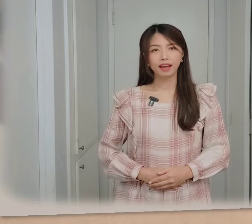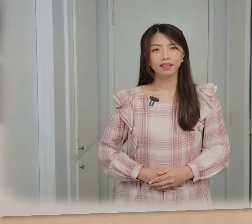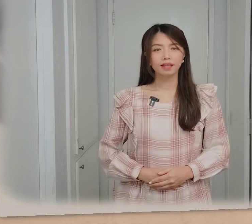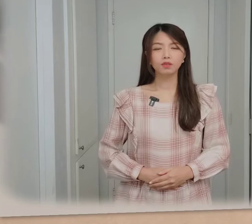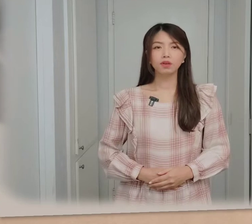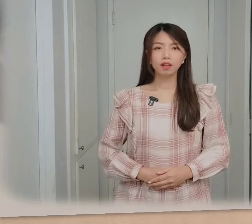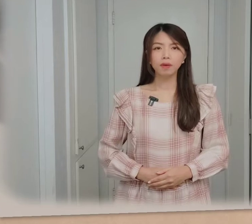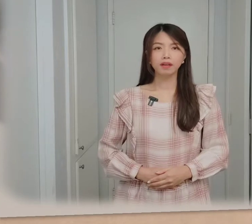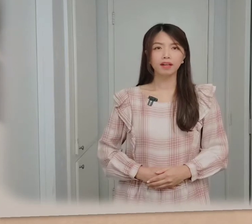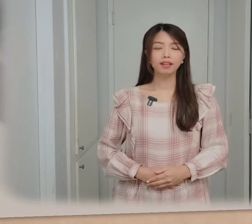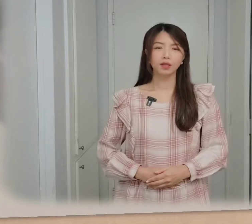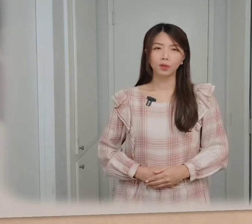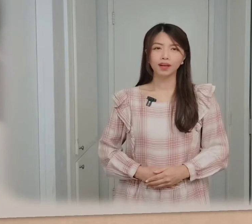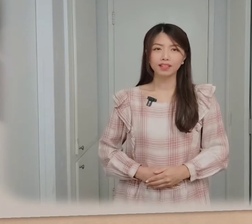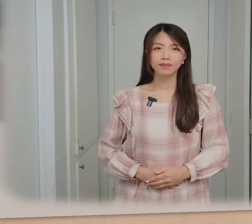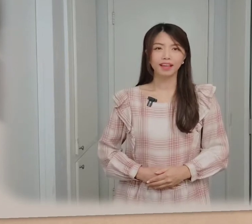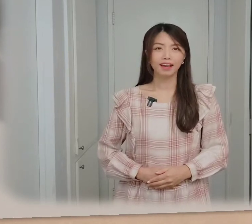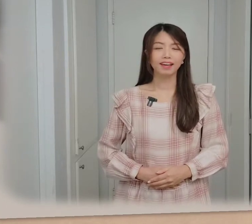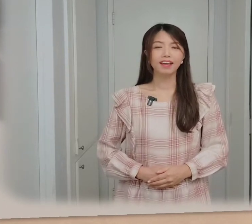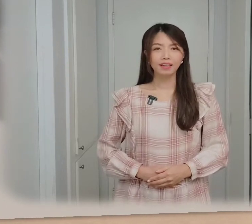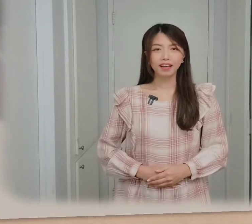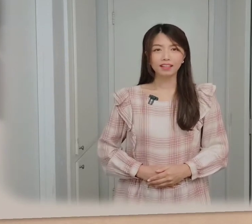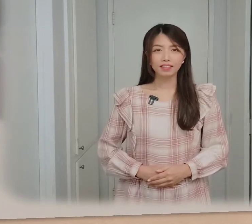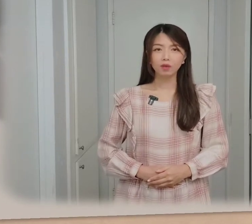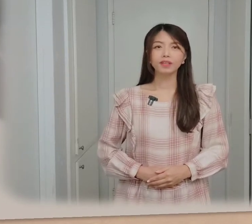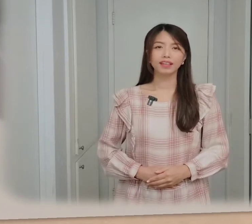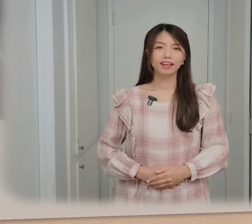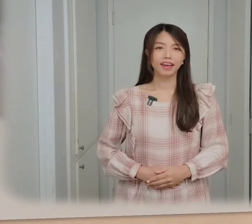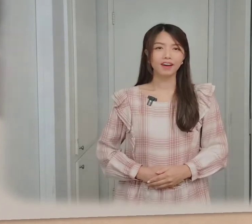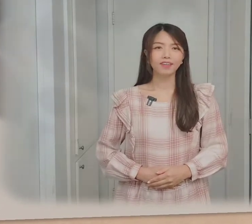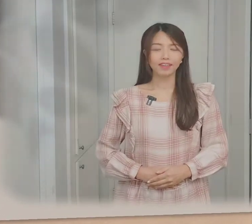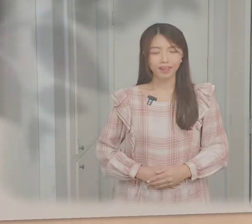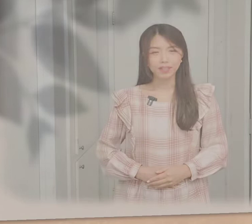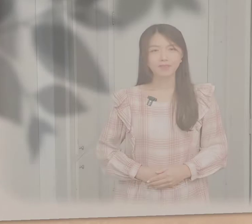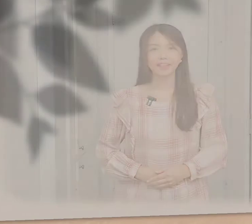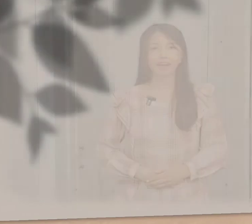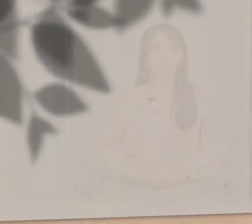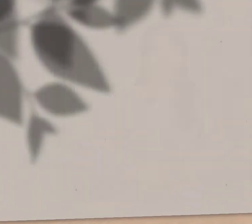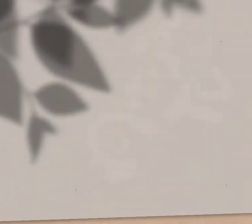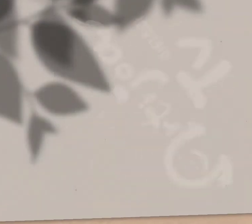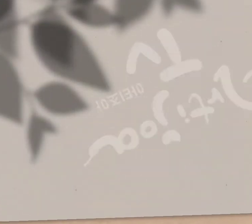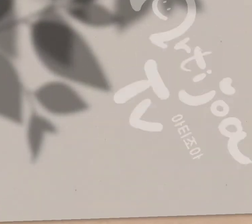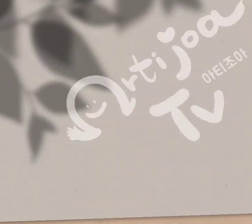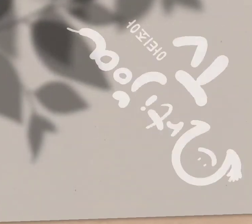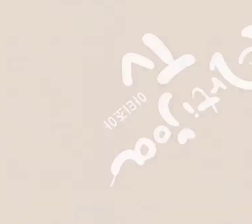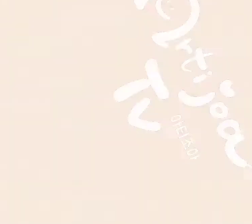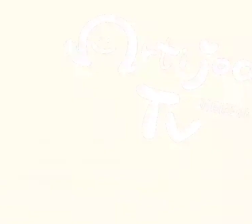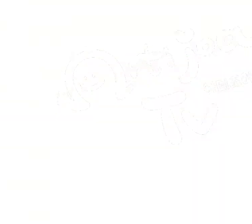찬양에 대한 수어 설명을 해드리도록 하겠습니다. 끝까지 시청 부탁드릴게요. 감사합니다.